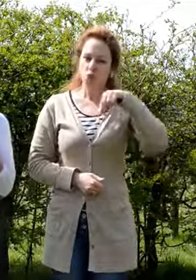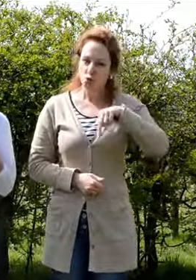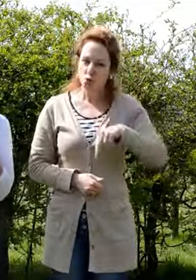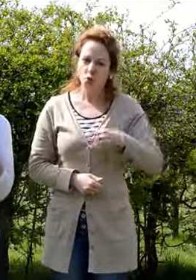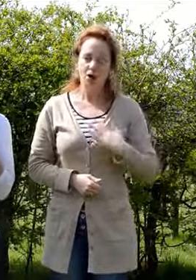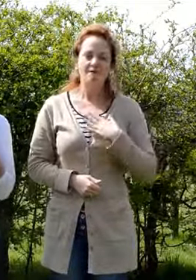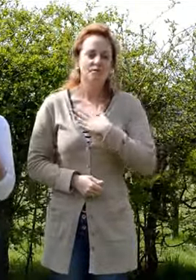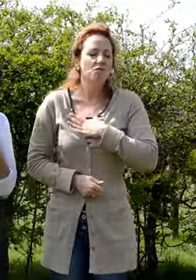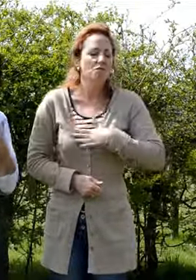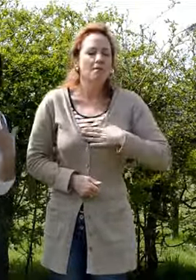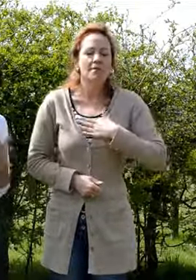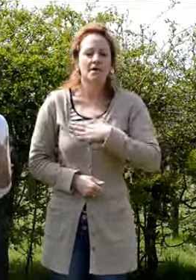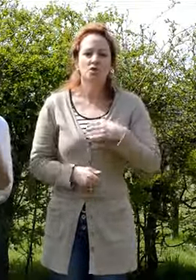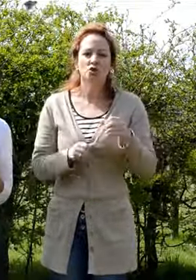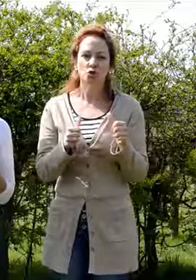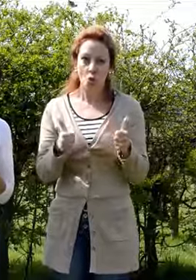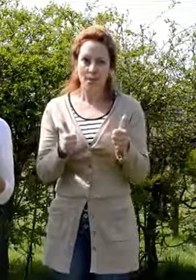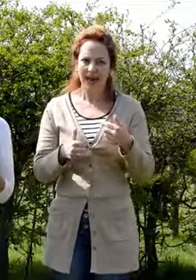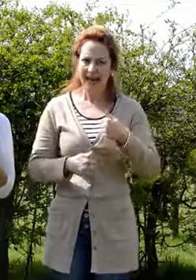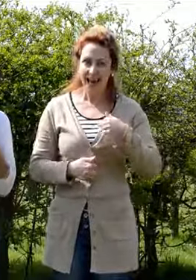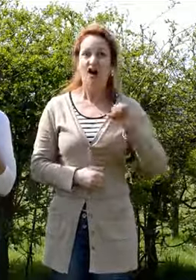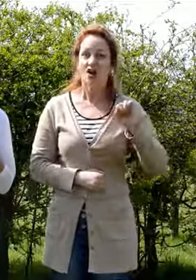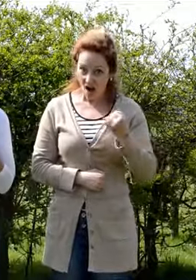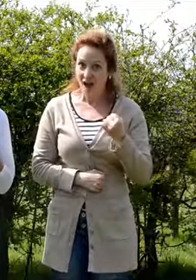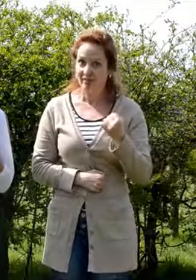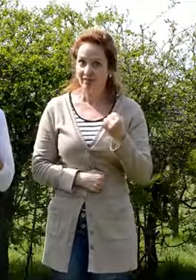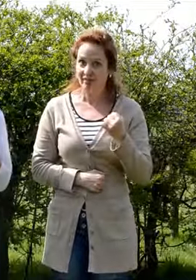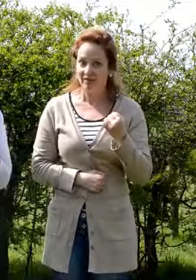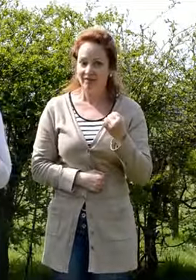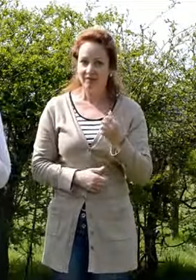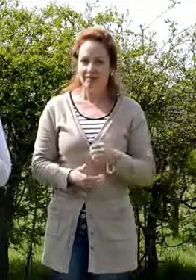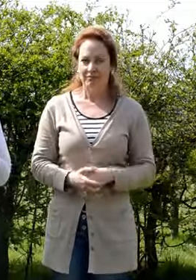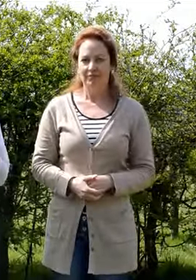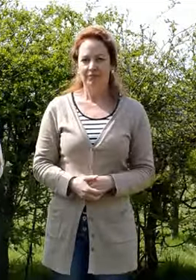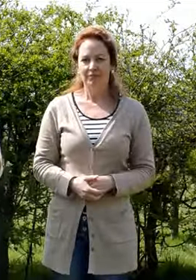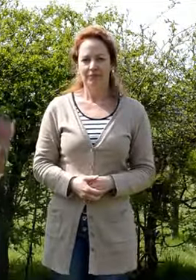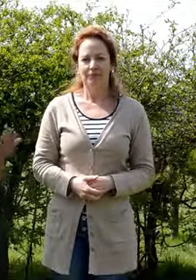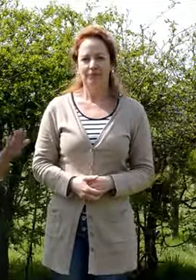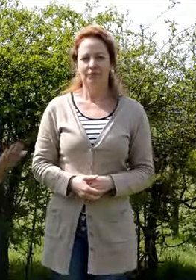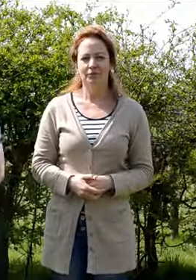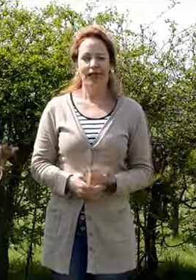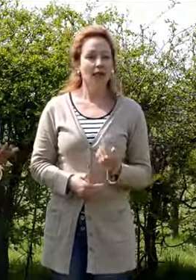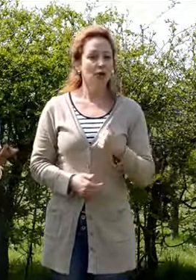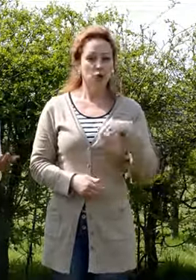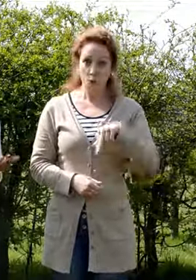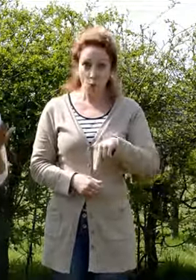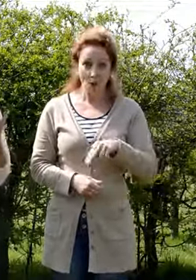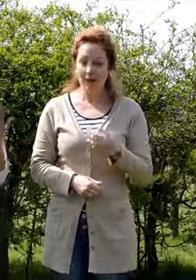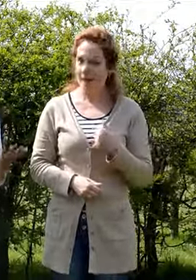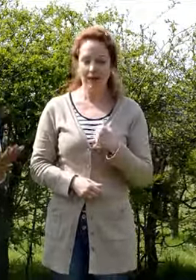super gevoel dat ik dat kan. En ik ben niet, nu op dit moment niet doof of